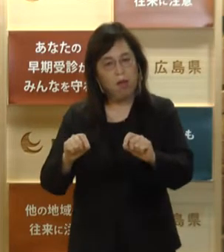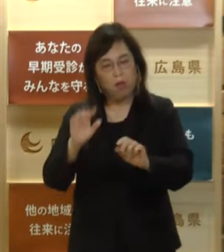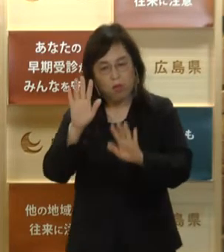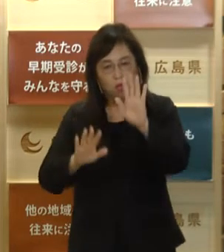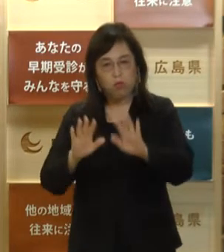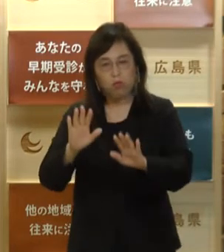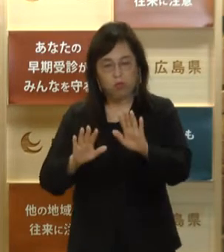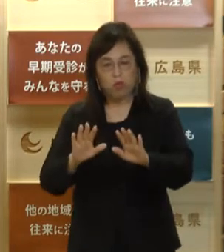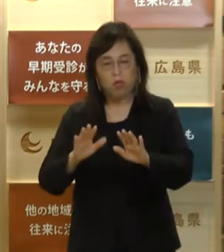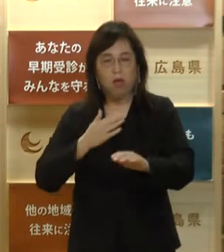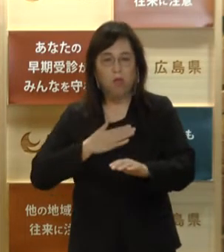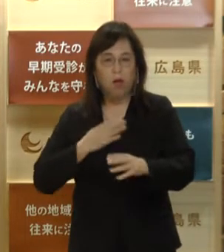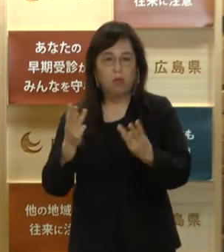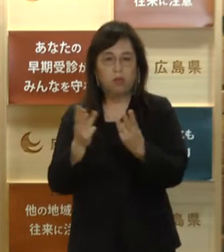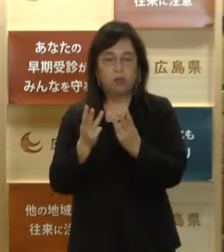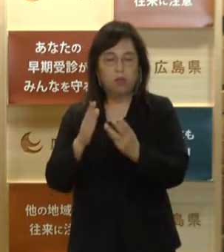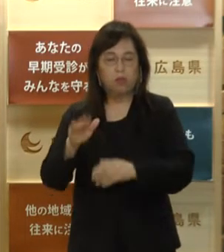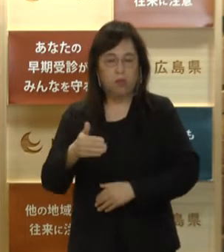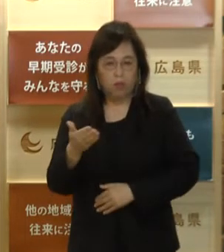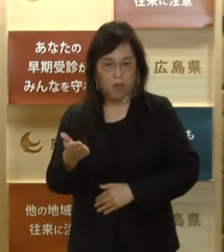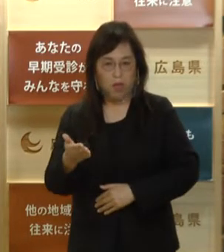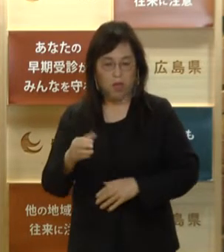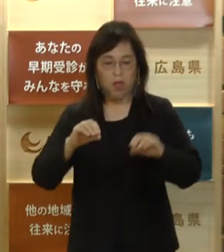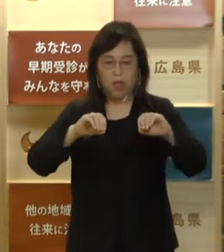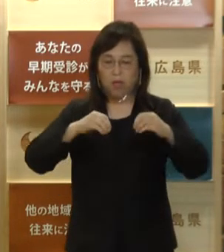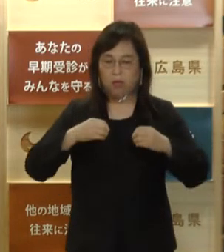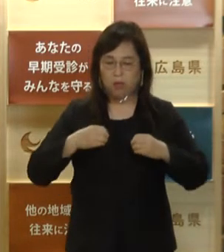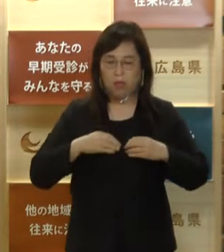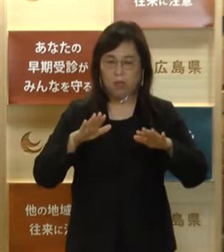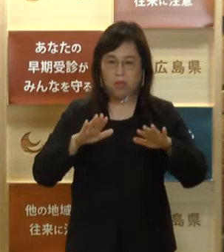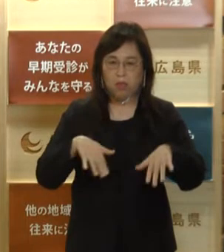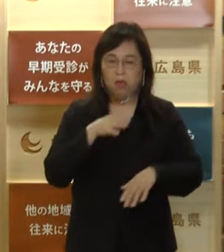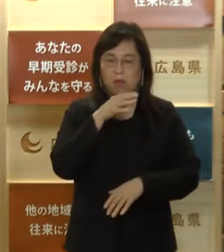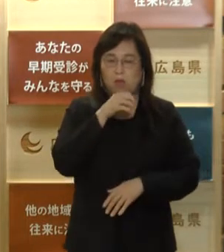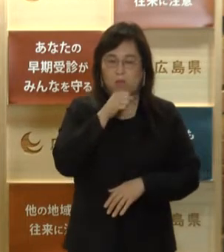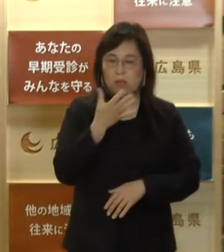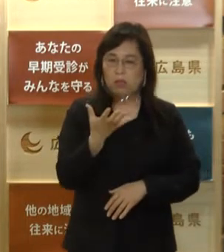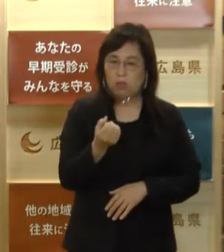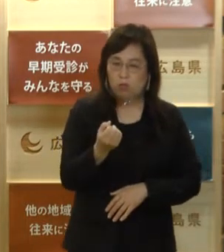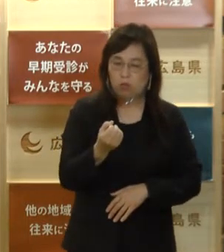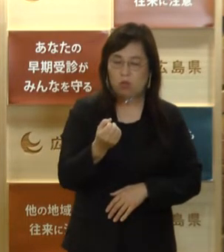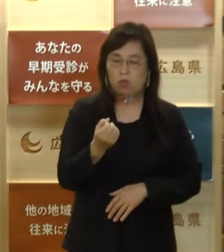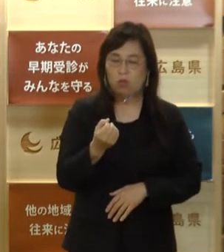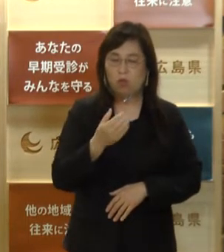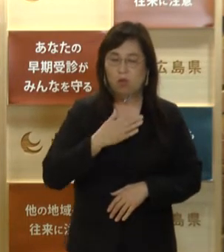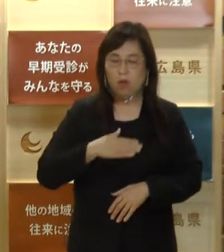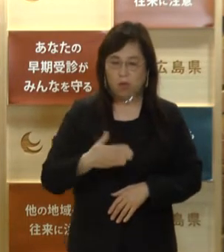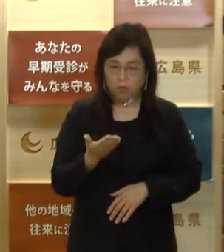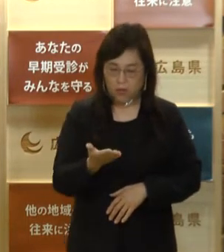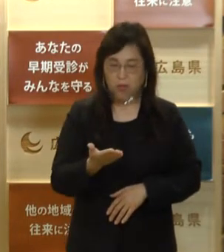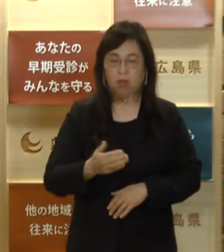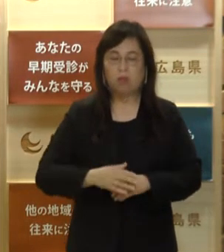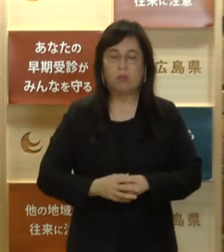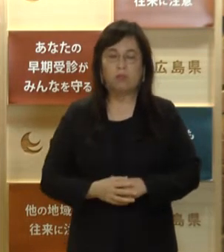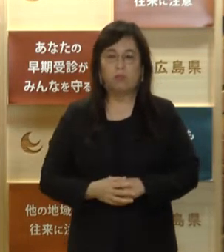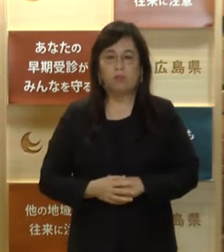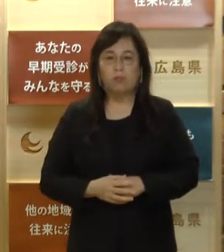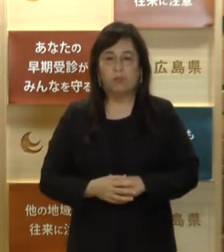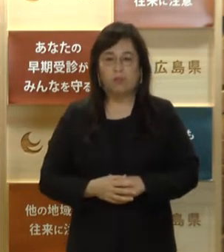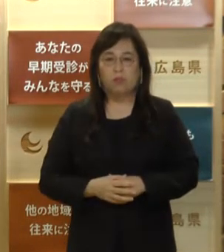そのどのような年代の方が多いであるとか、少し分析に言及していただければと思うんですけれ